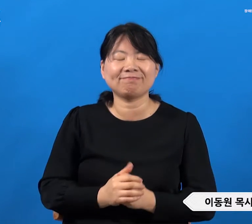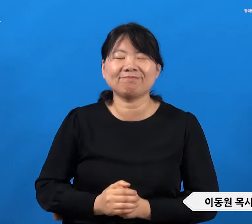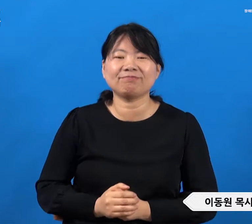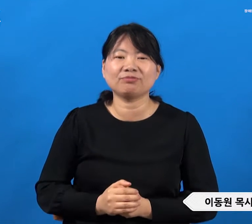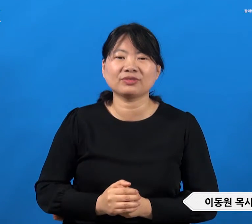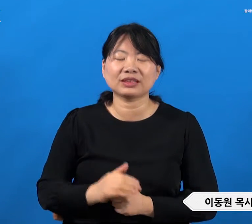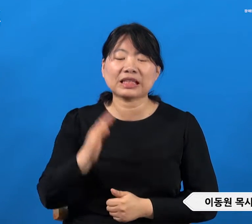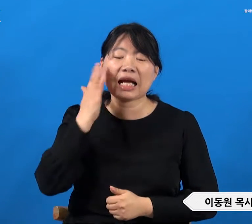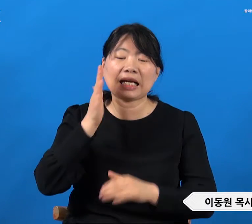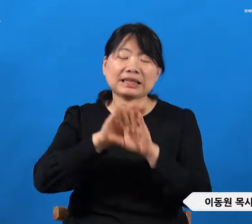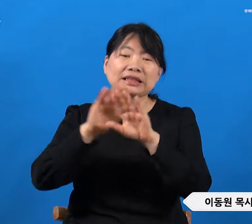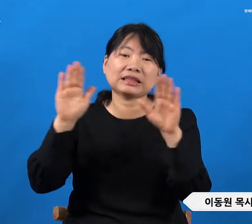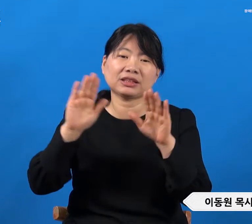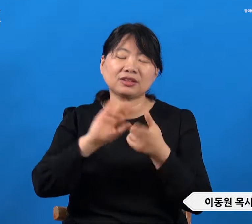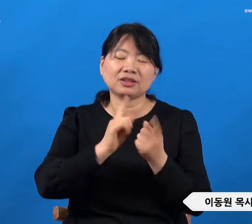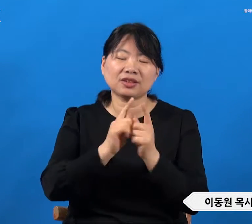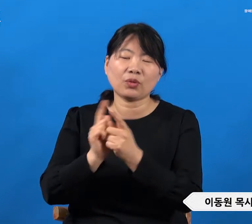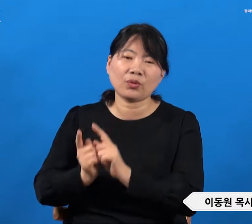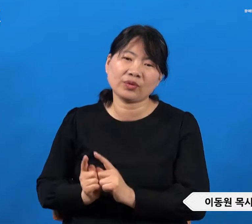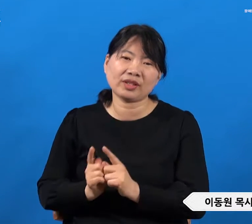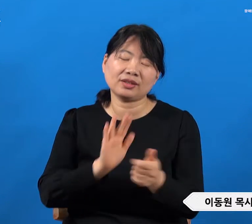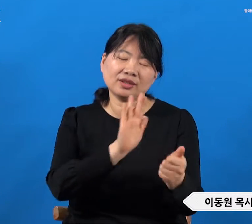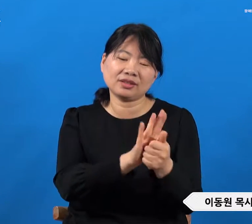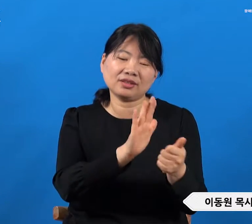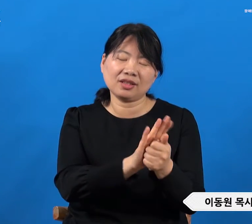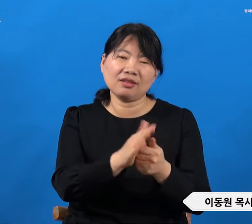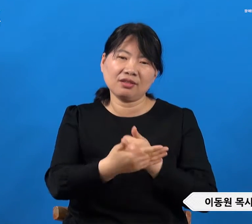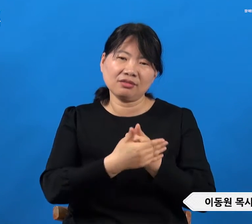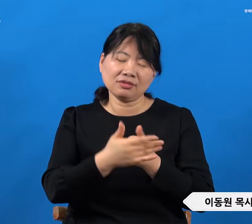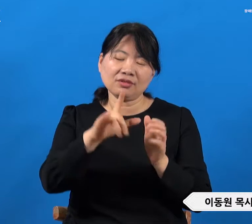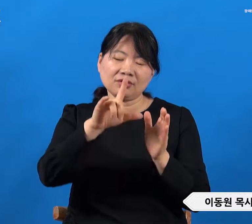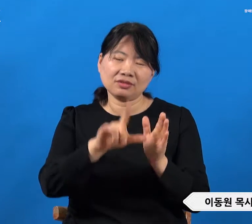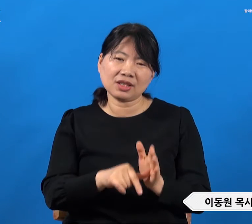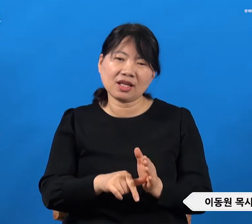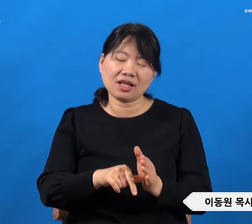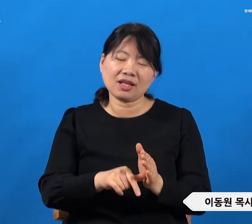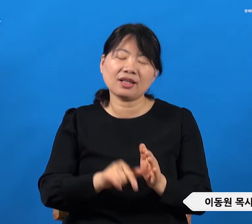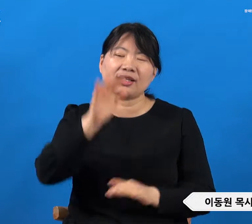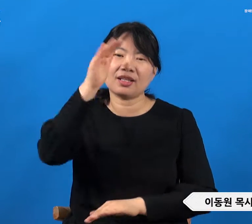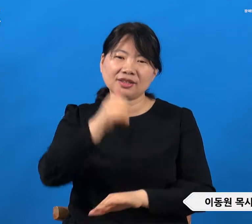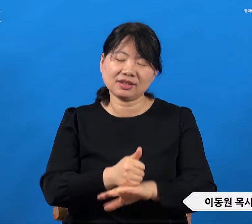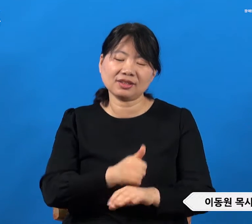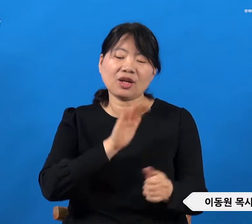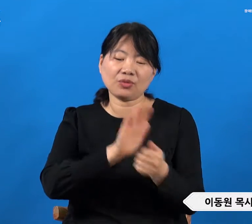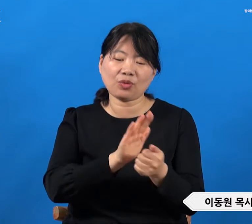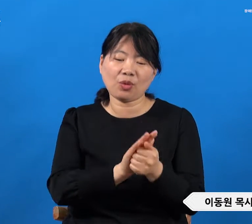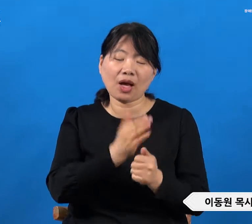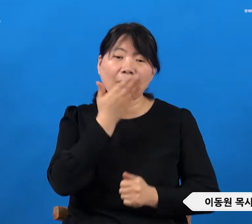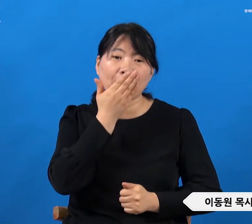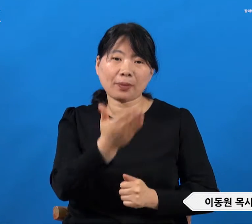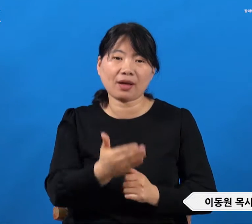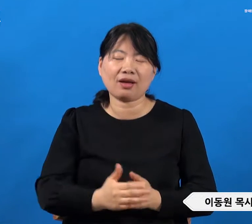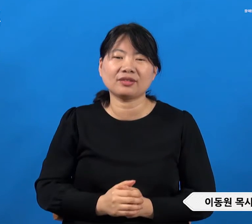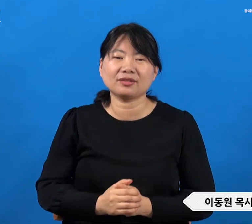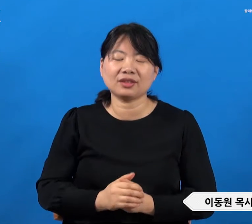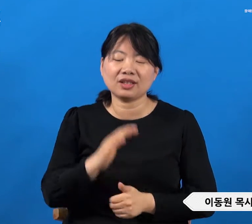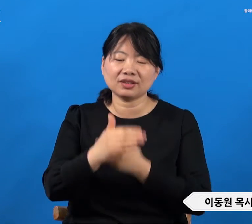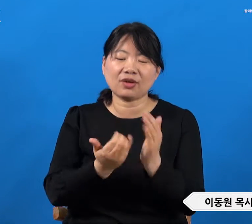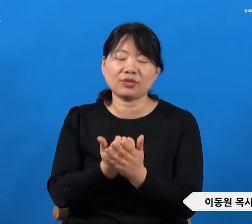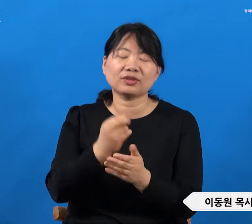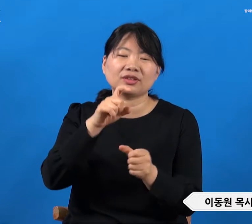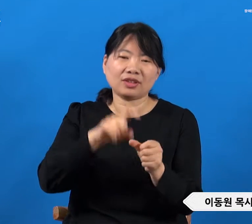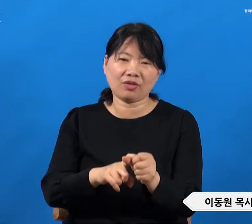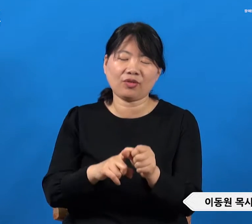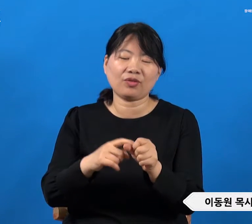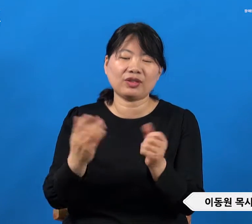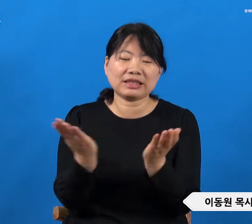것입니다. 하늘은 서로가 서로를 도울 때 비로소 도울 수가 있다. 그건